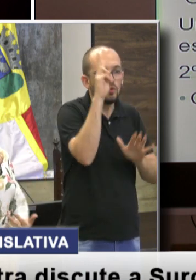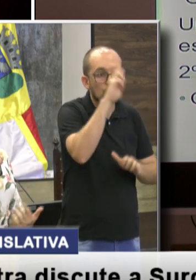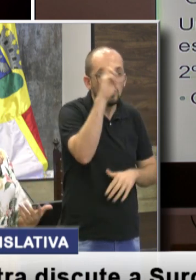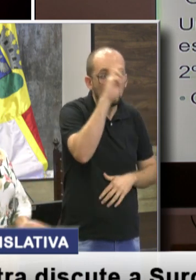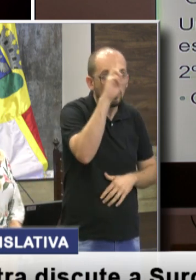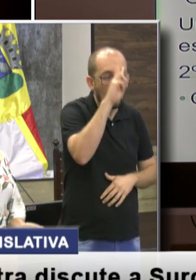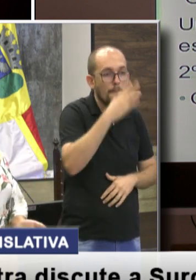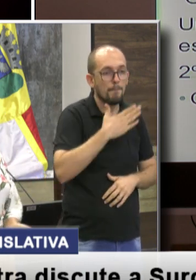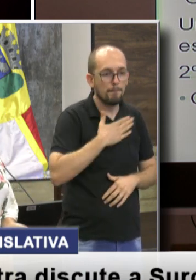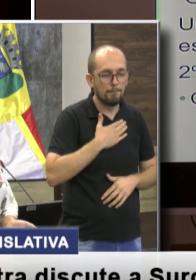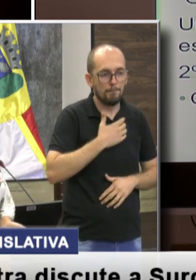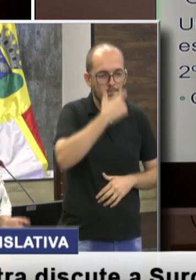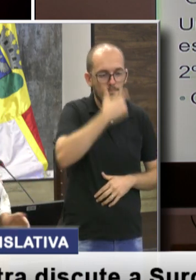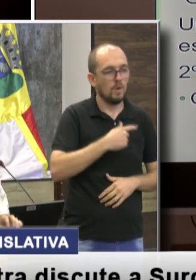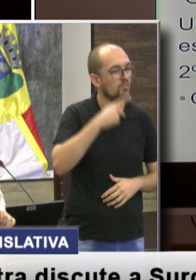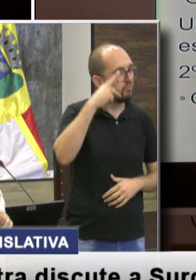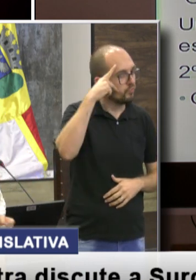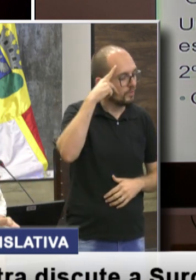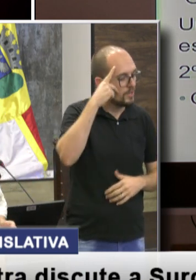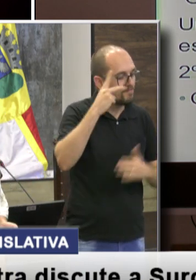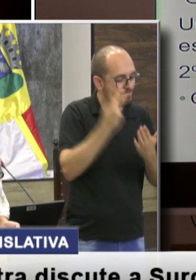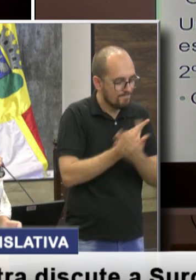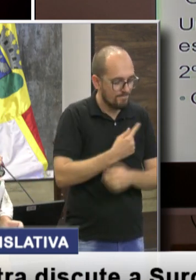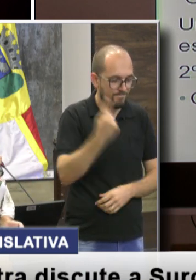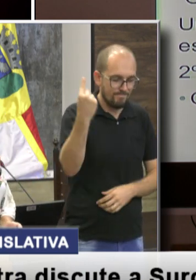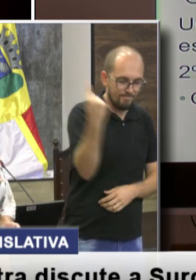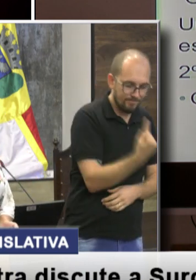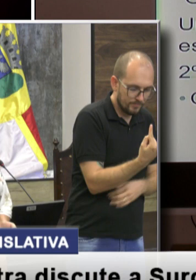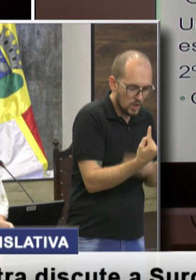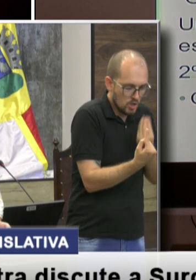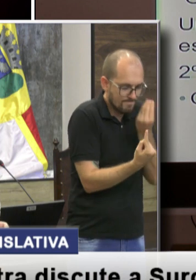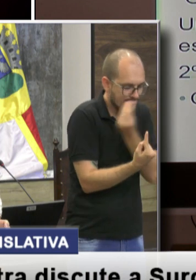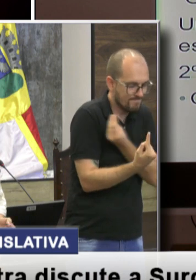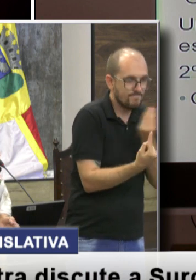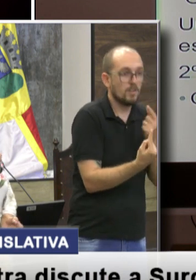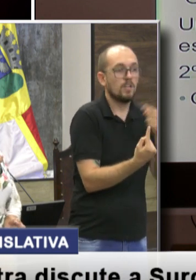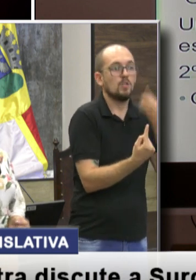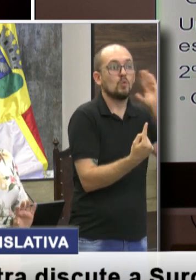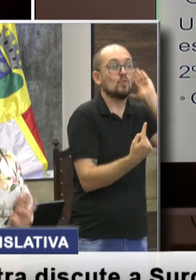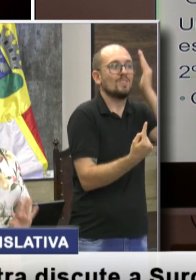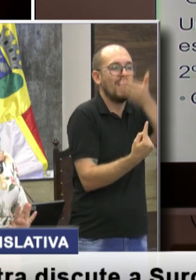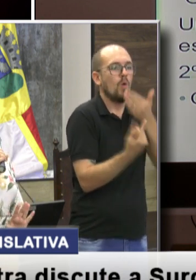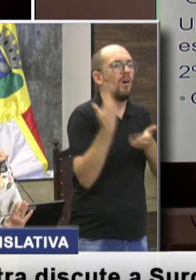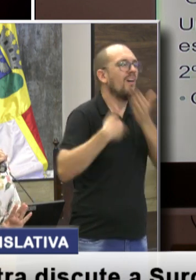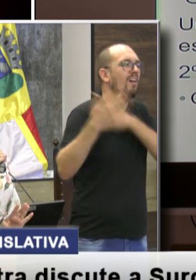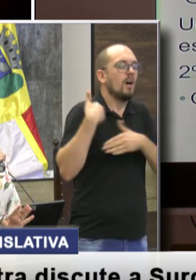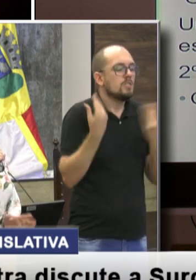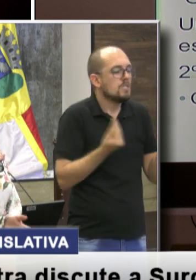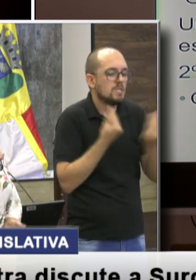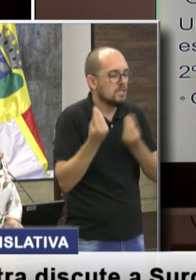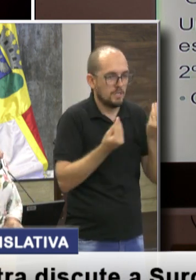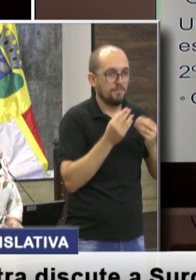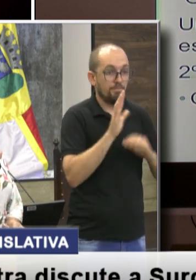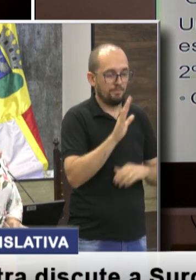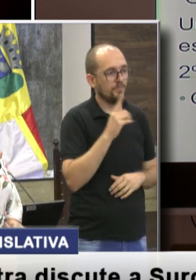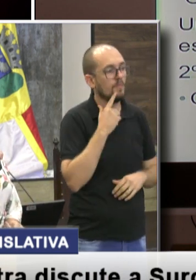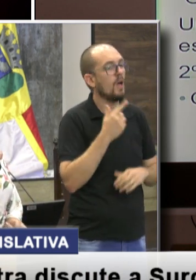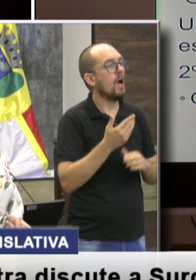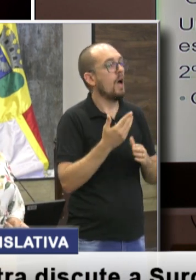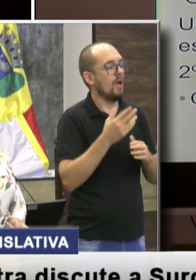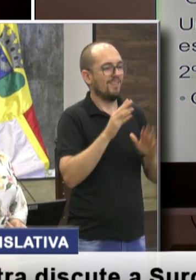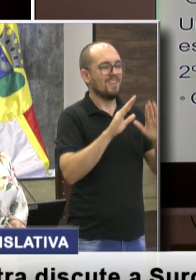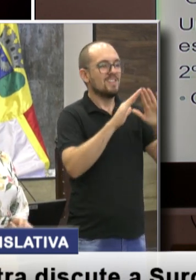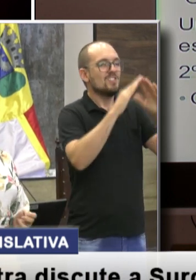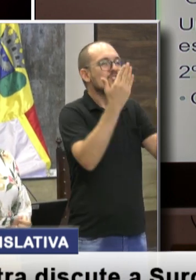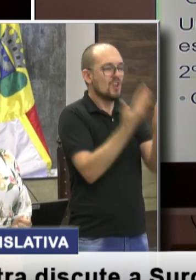Vivenciada por mim, por diversos educadores ali do município de Jundiaí. Então, começamos assim, né? A escola comum inclusiva